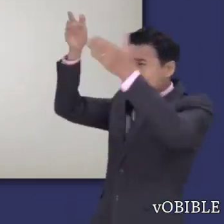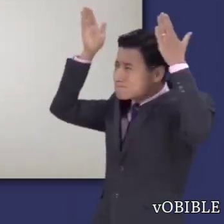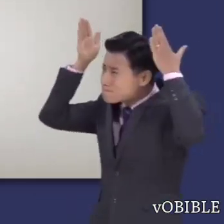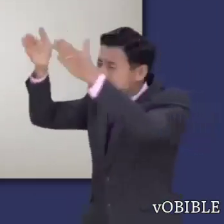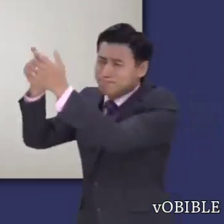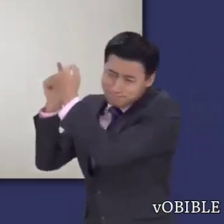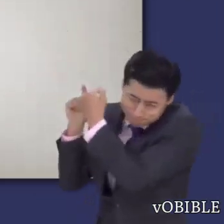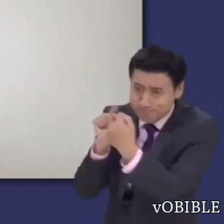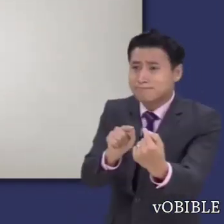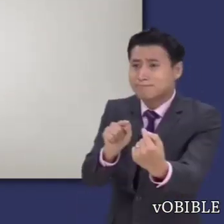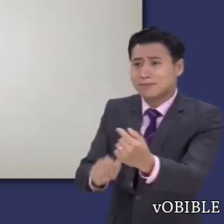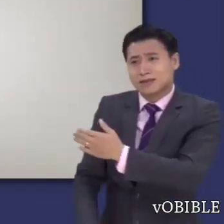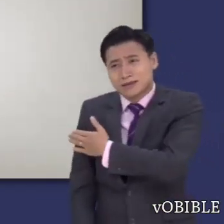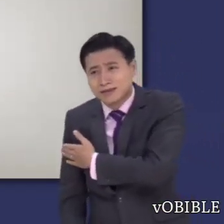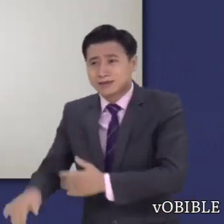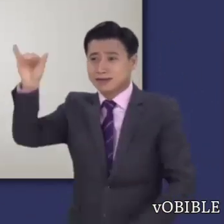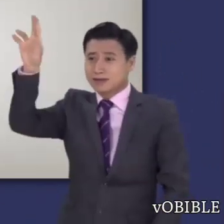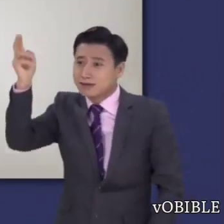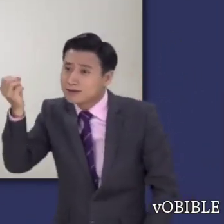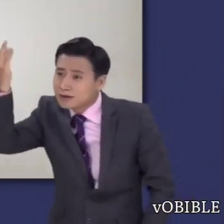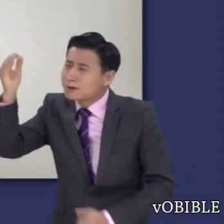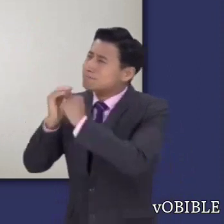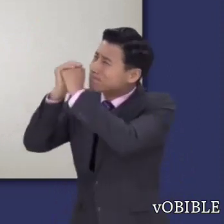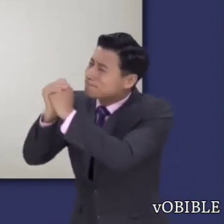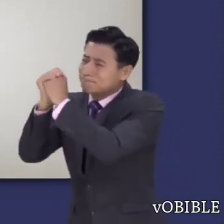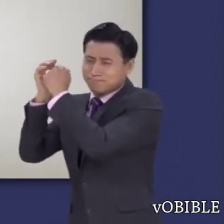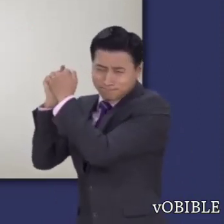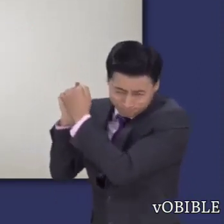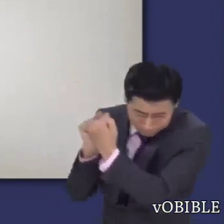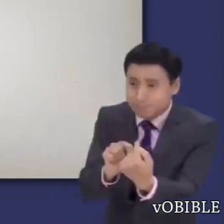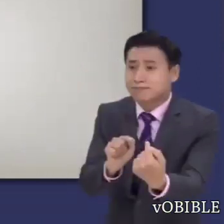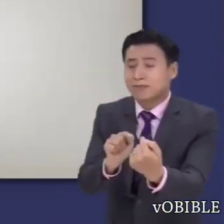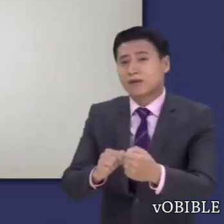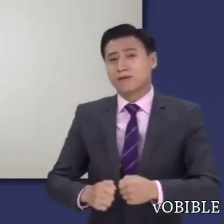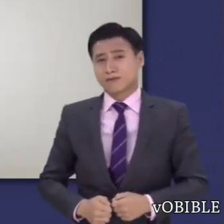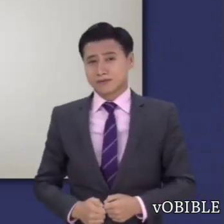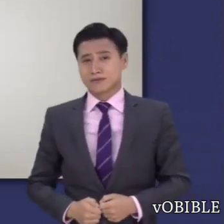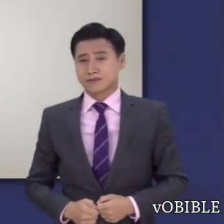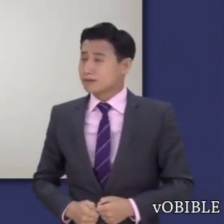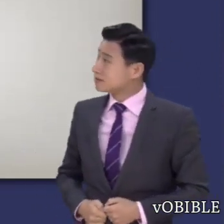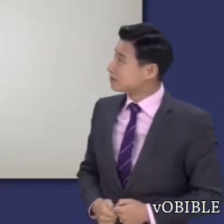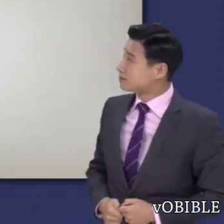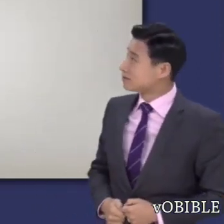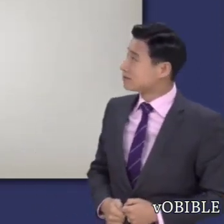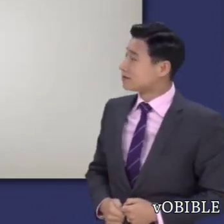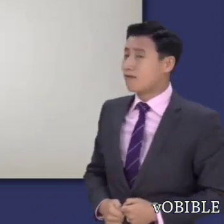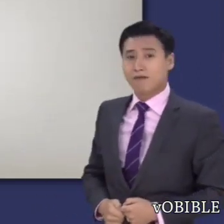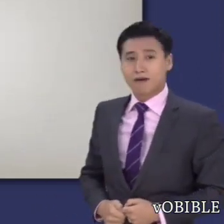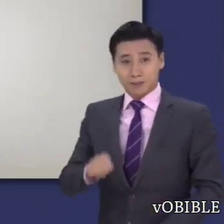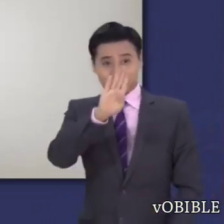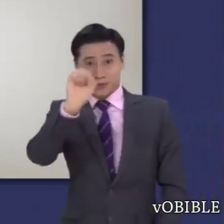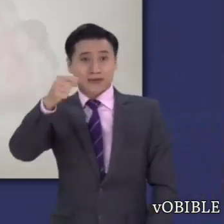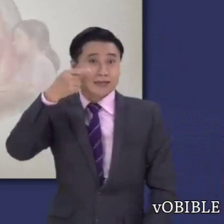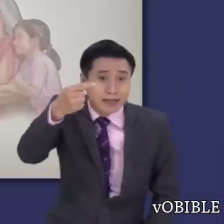彼得也鼓励我们要经常祷告，保持警醒。 第五章，彼得劝勉